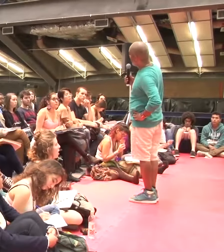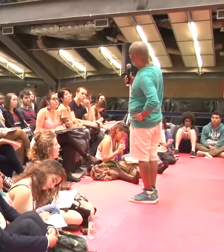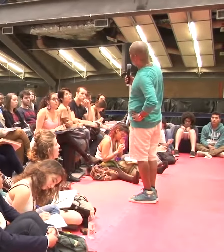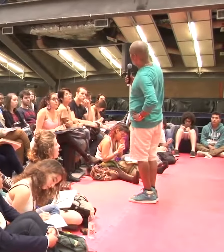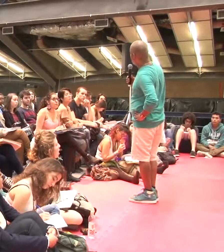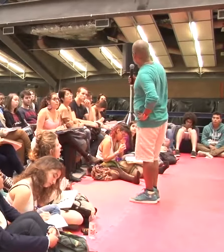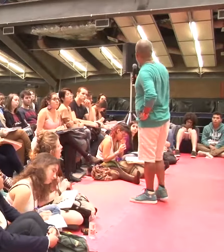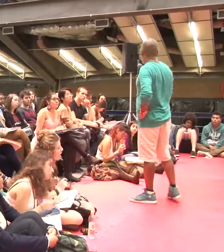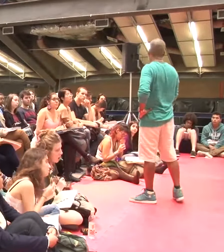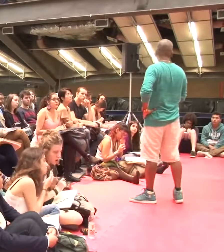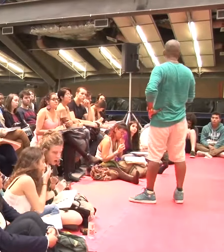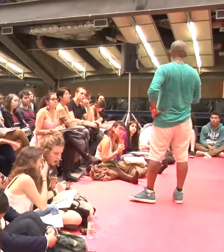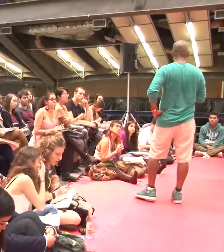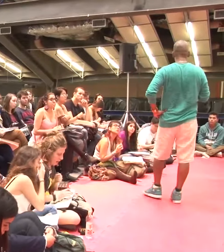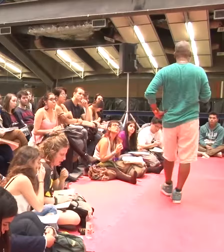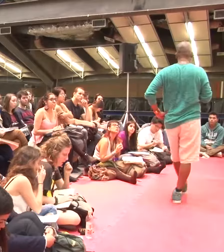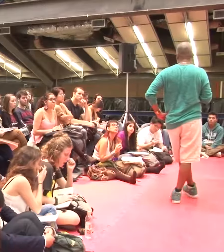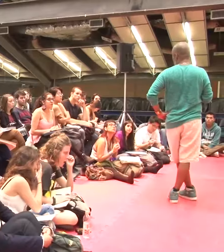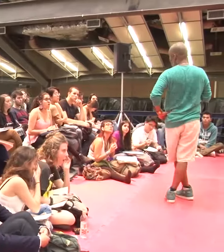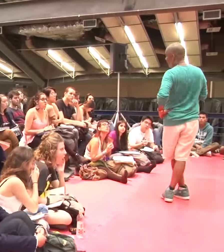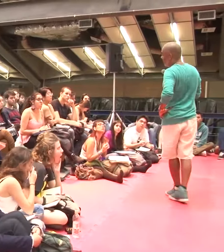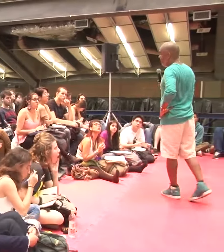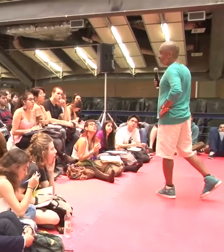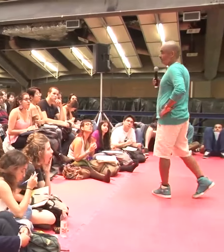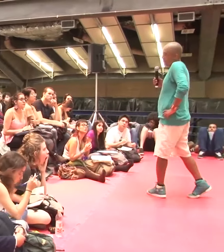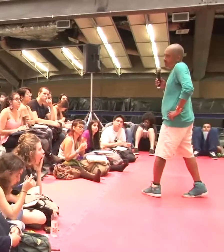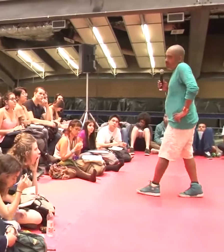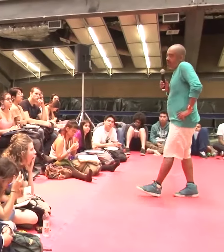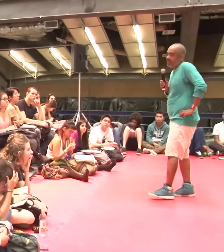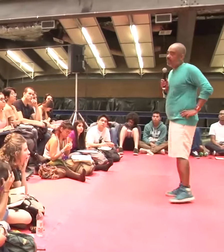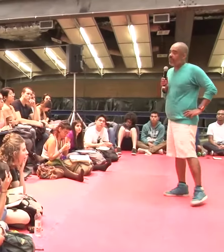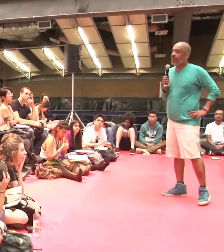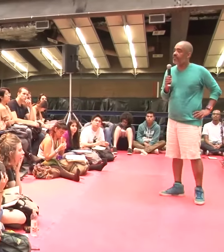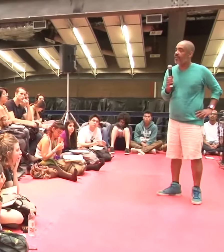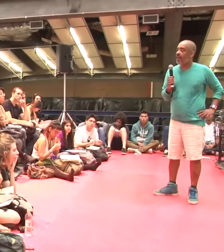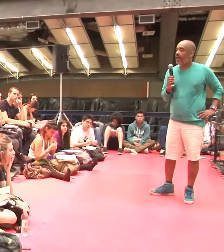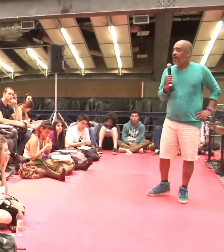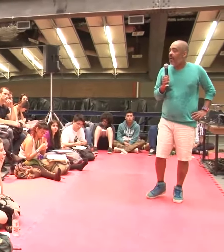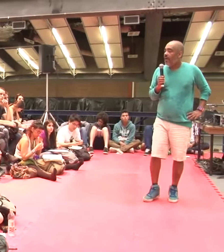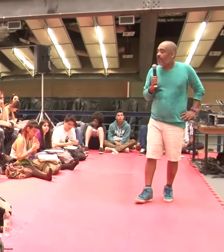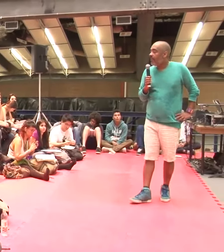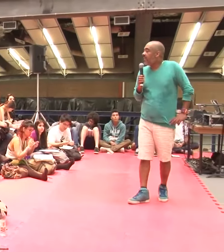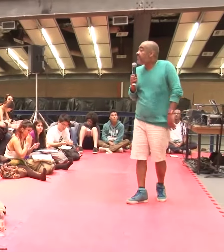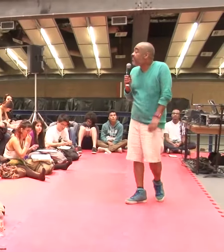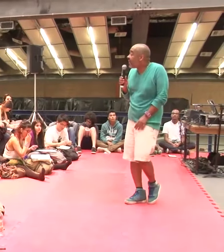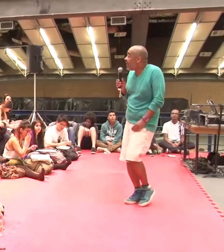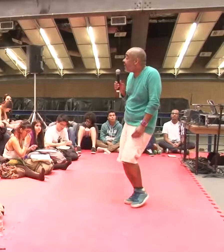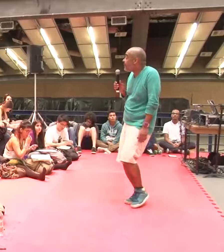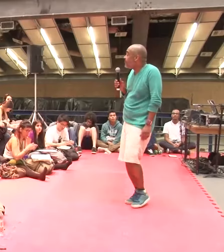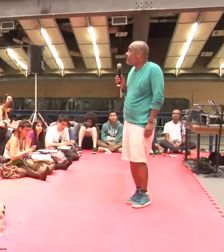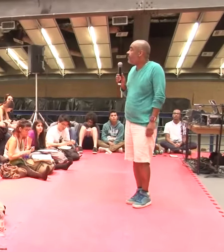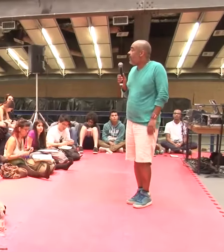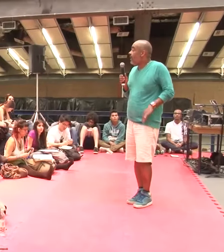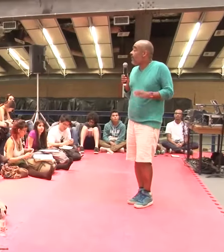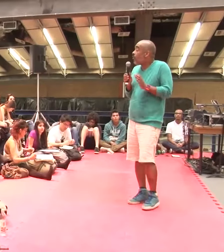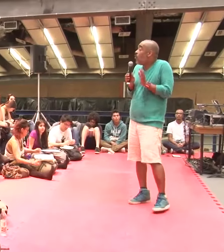umas fraquezas, é meio tísica, né? É meio tuberculosa, talvez. Uma criança